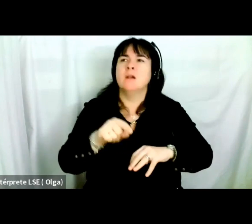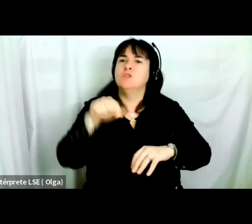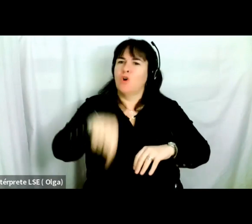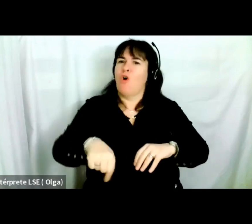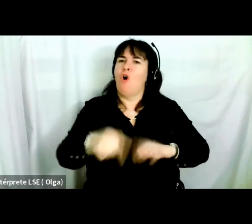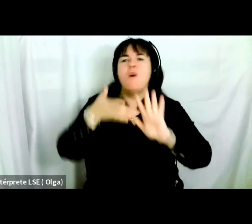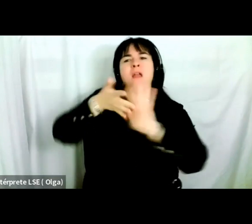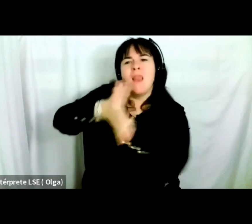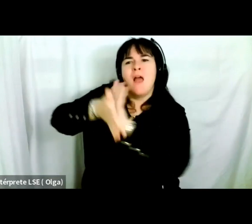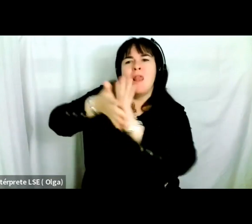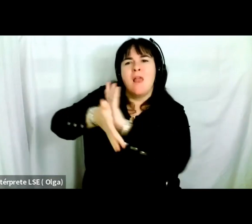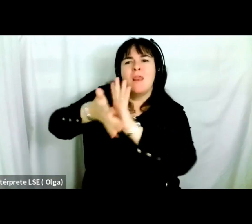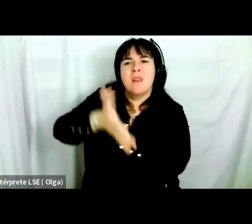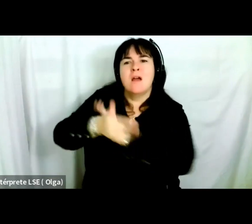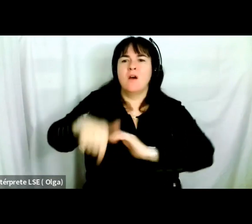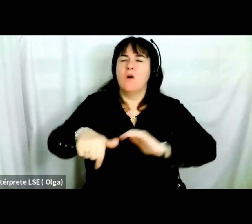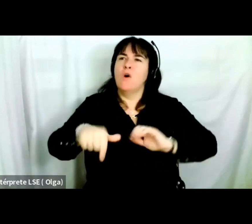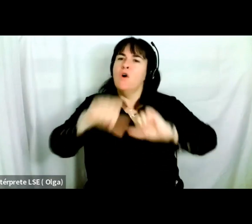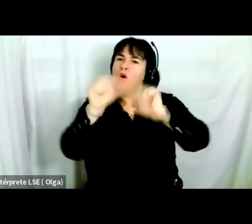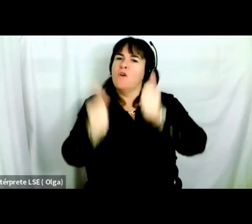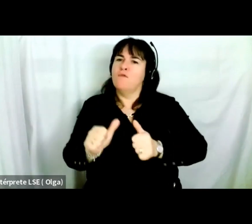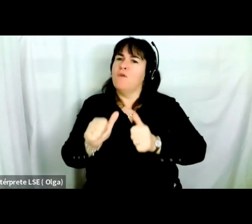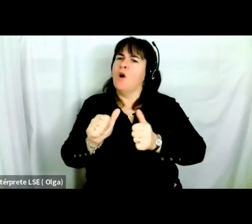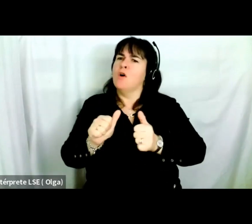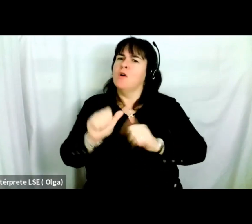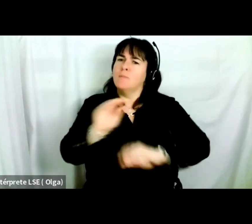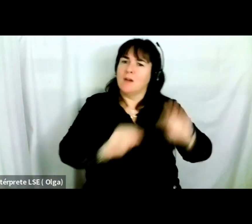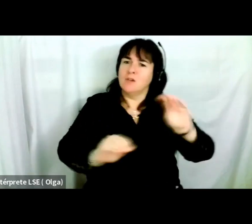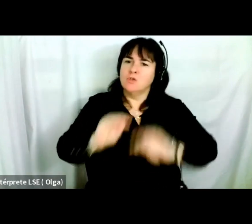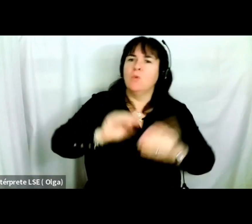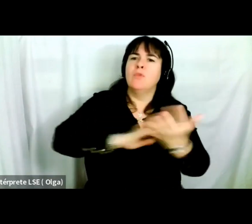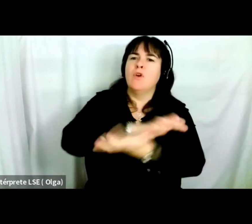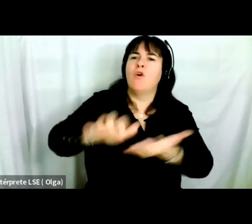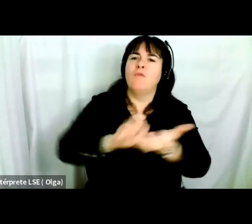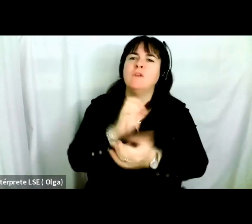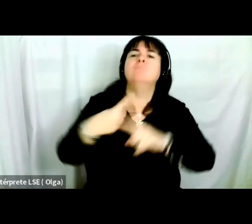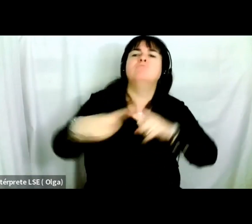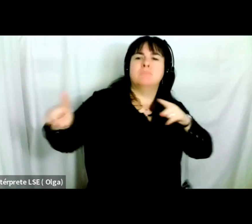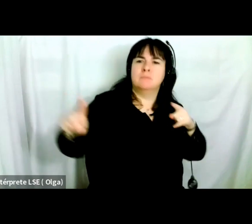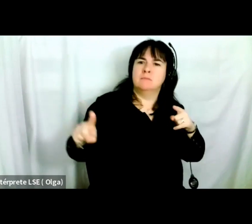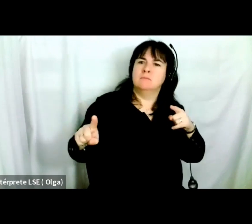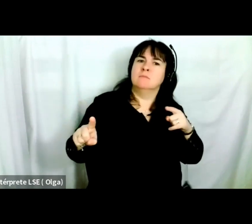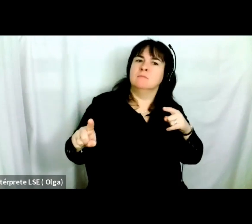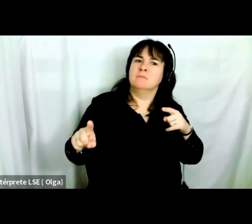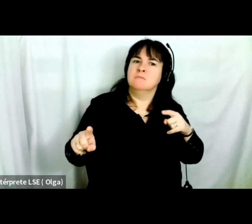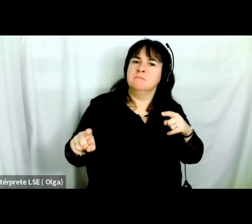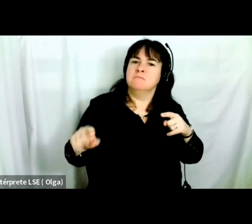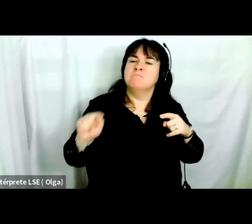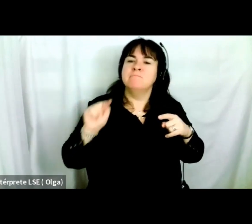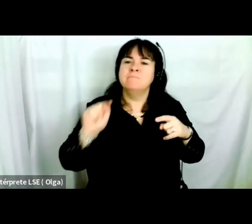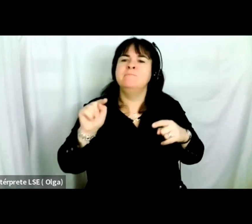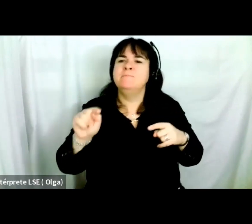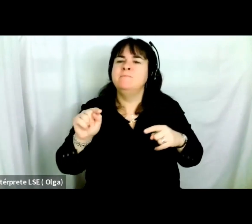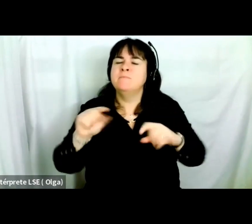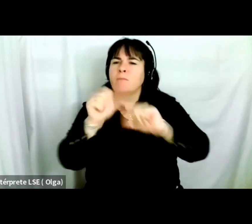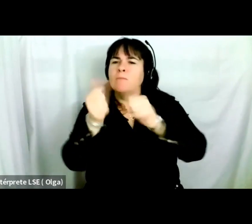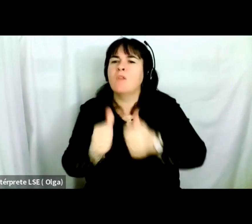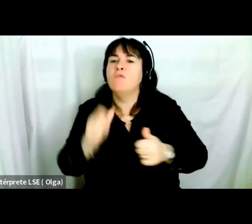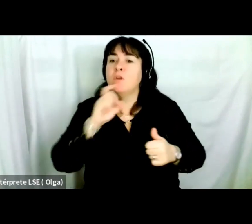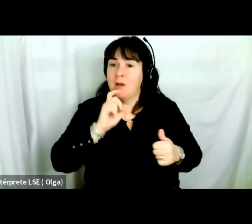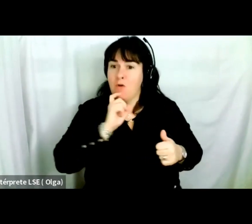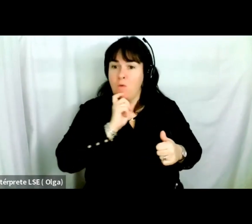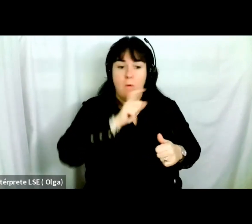mundo diferente, esa forma de resolver el conflicto en la que son, digamos, las